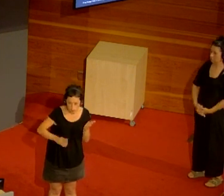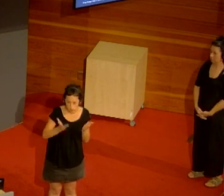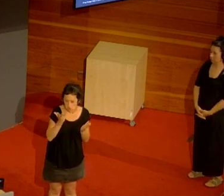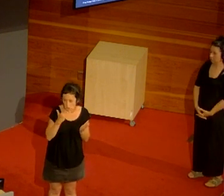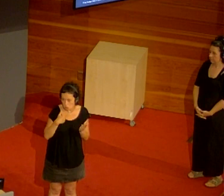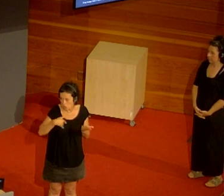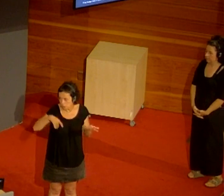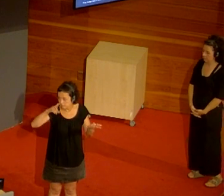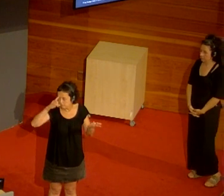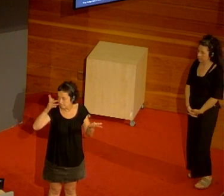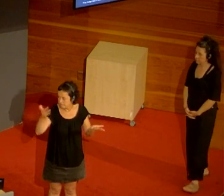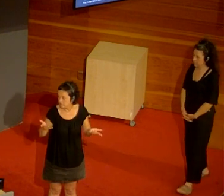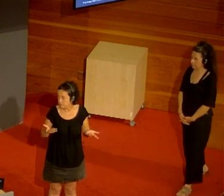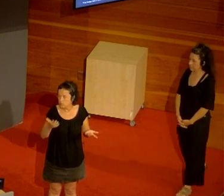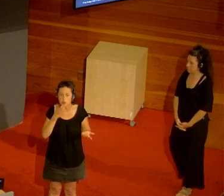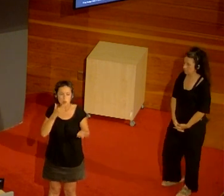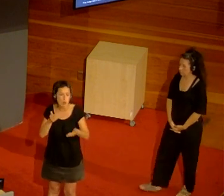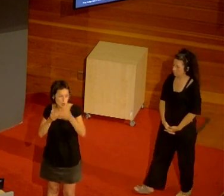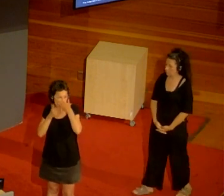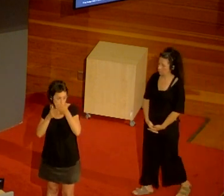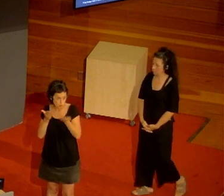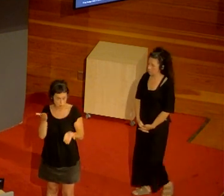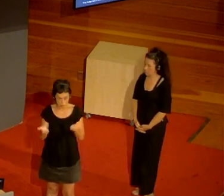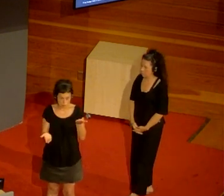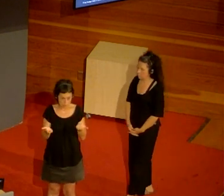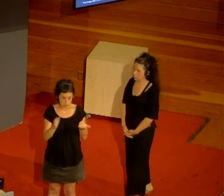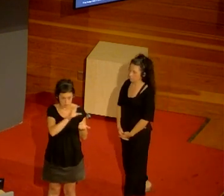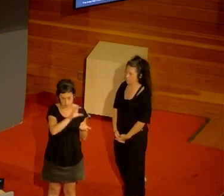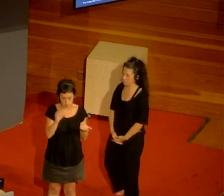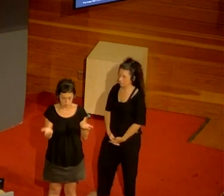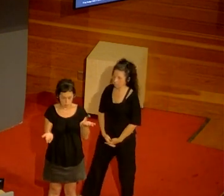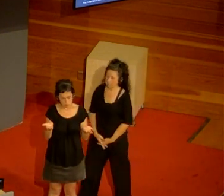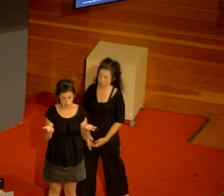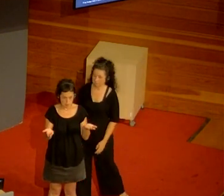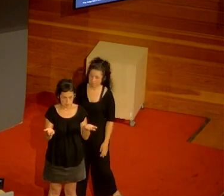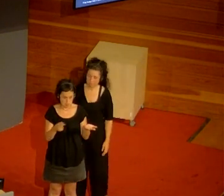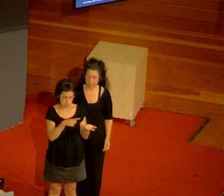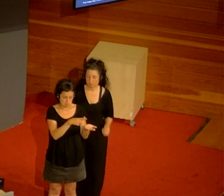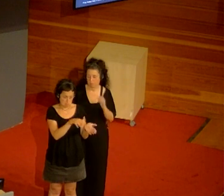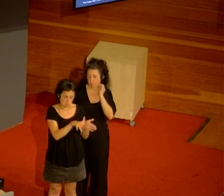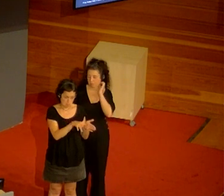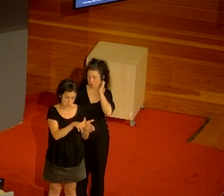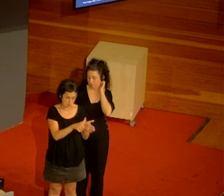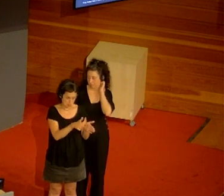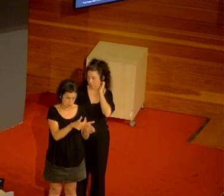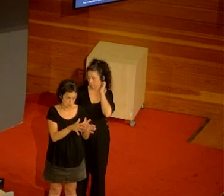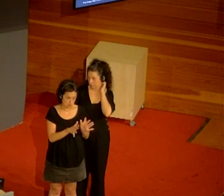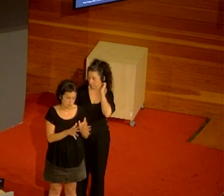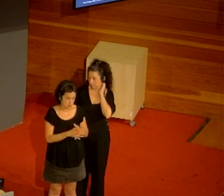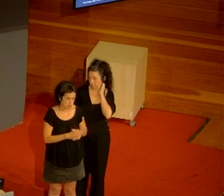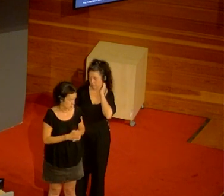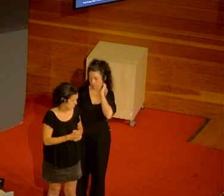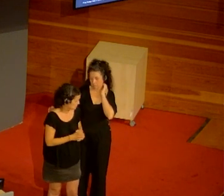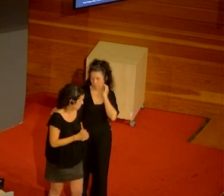sé, comparado con Marruecos bueno, pienso que ahí hay mucho que discutir,